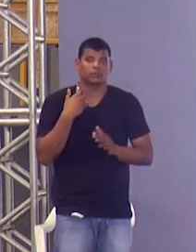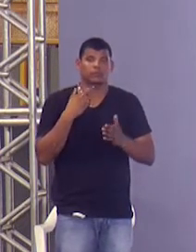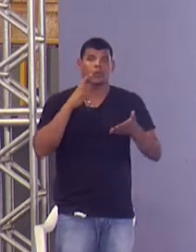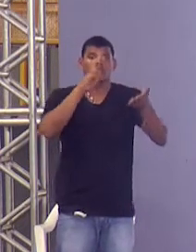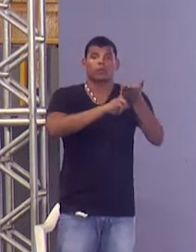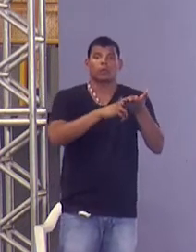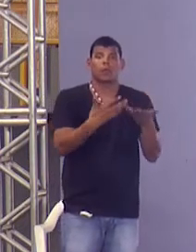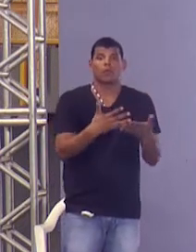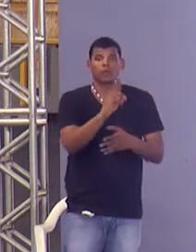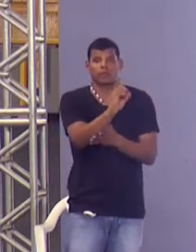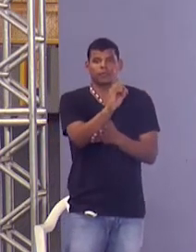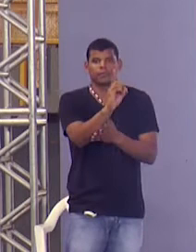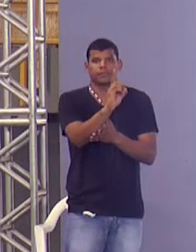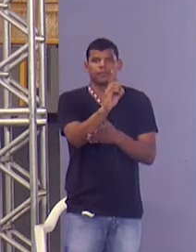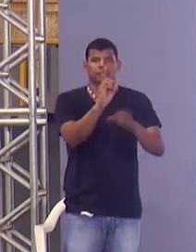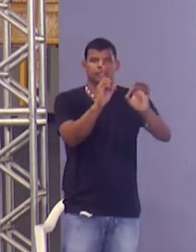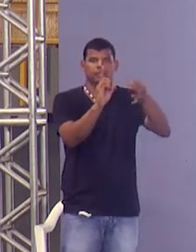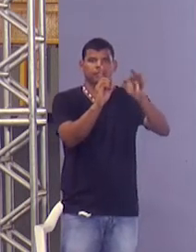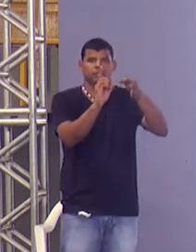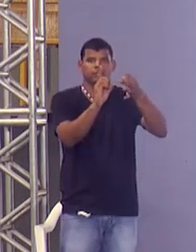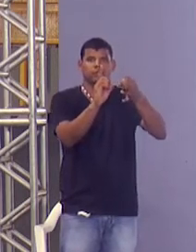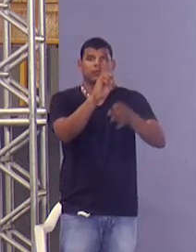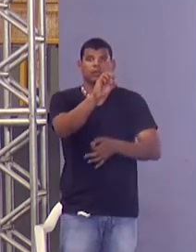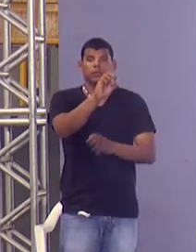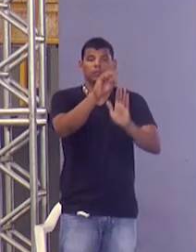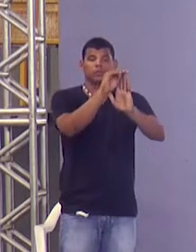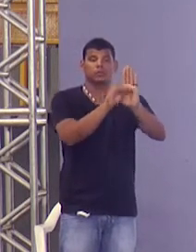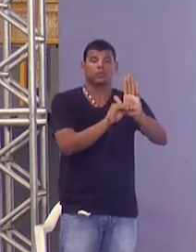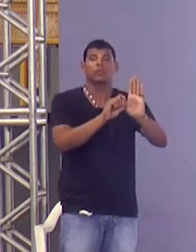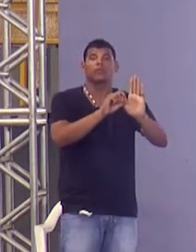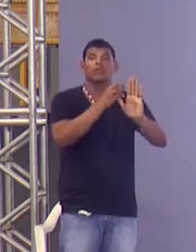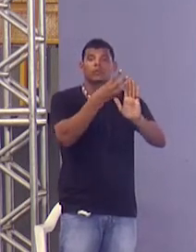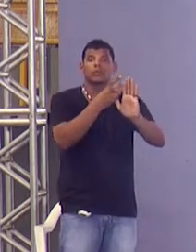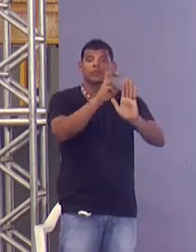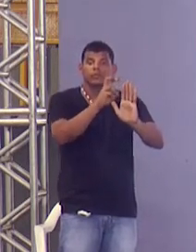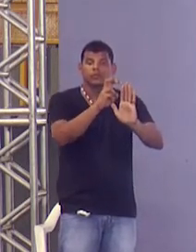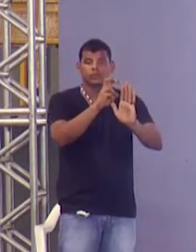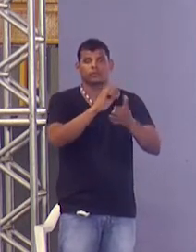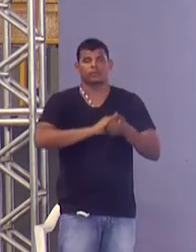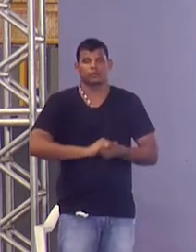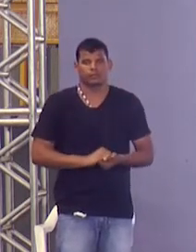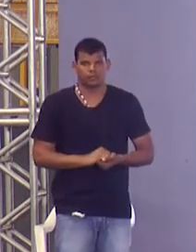de dado. Diminuiu 35